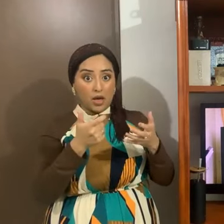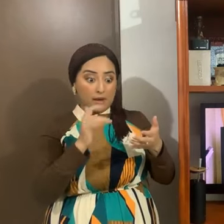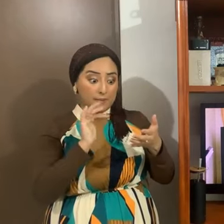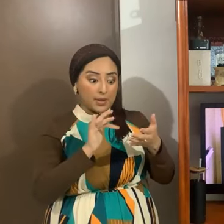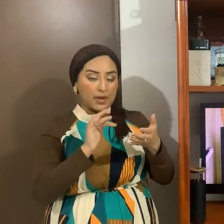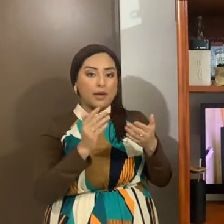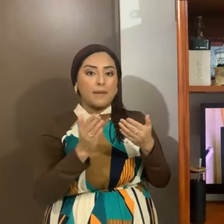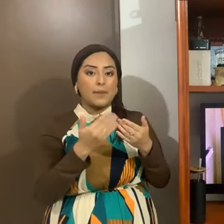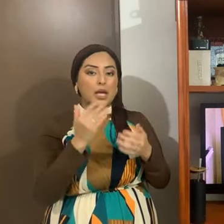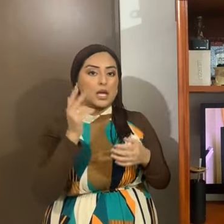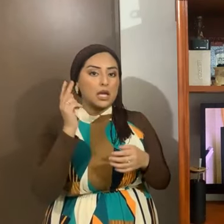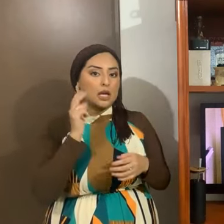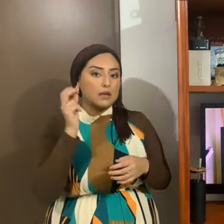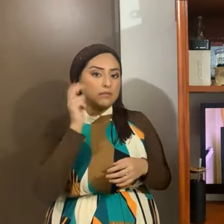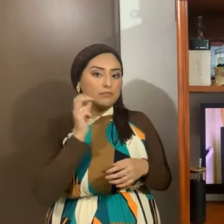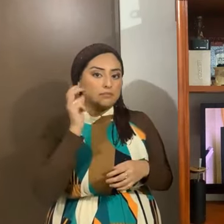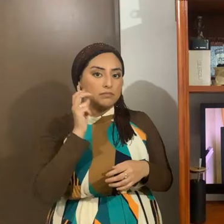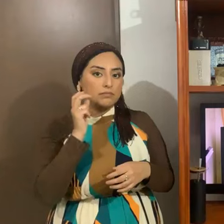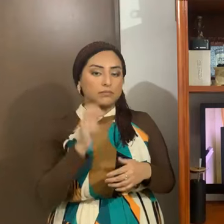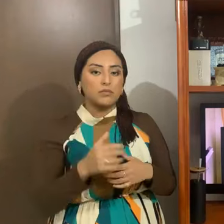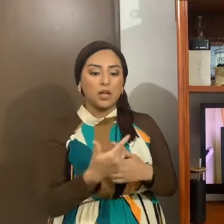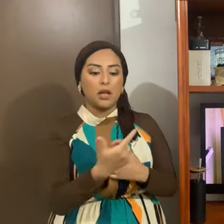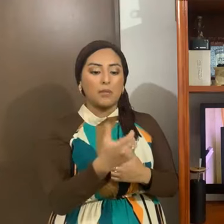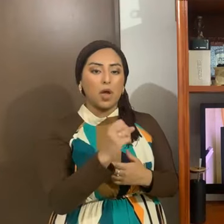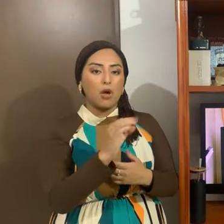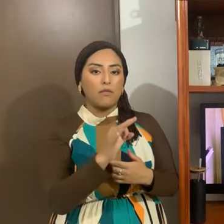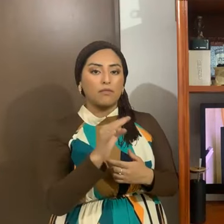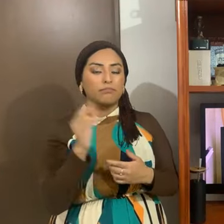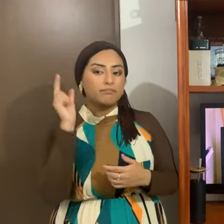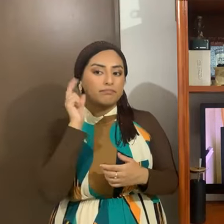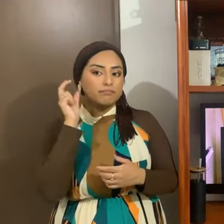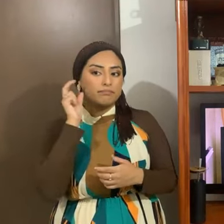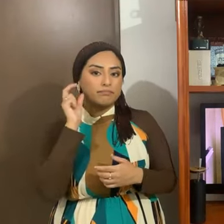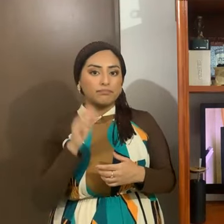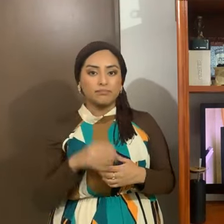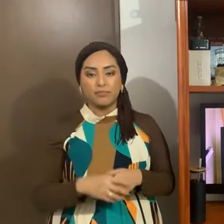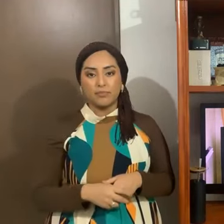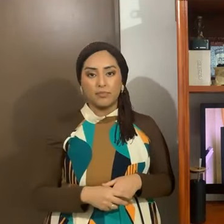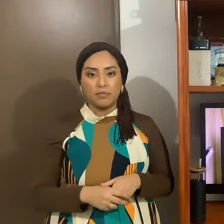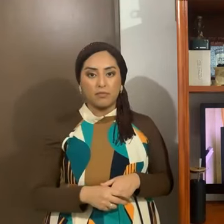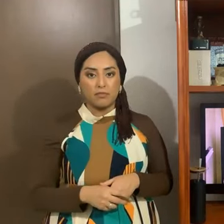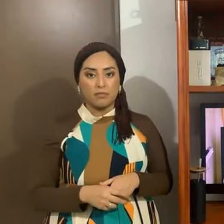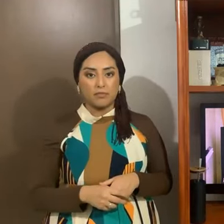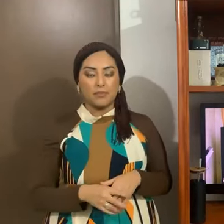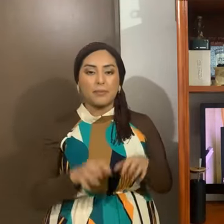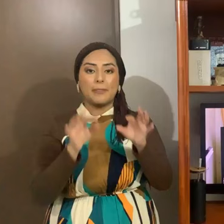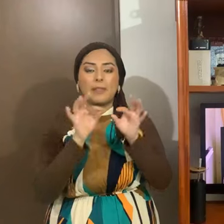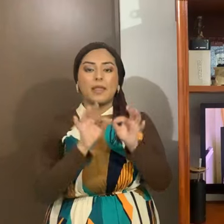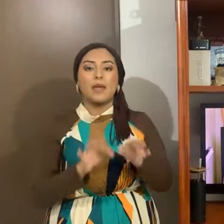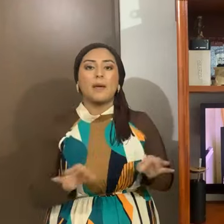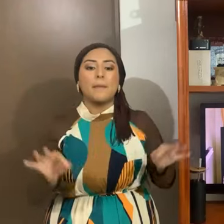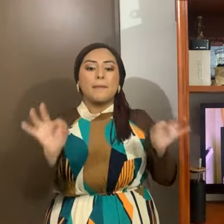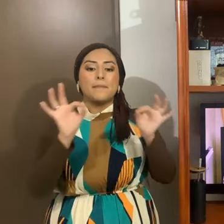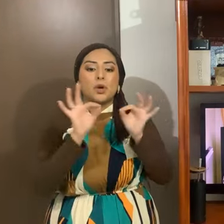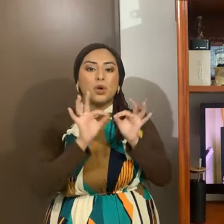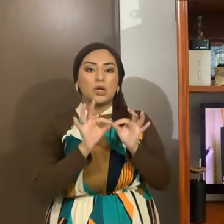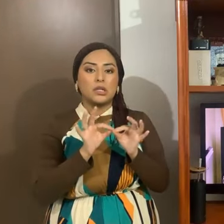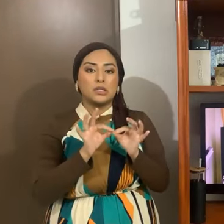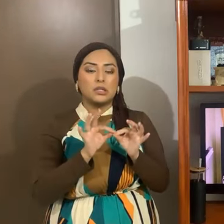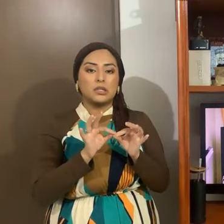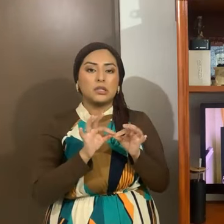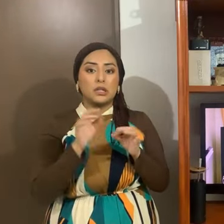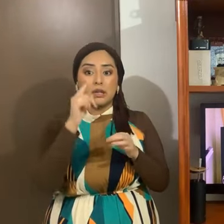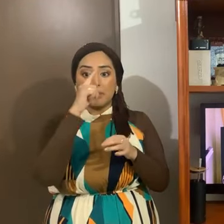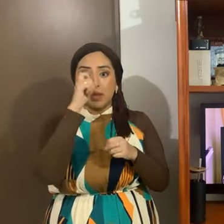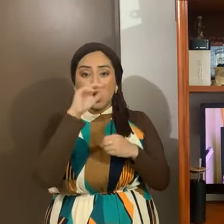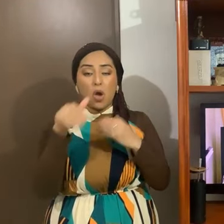mejor escúchalas en audio. Sí, bloquea tu pantalla y escúchalas en audio. Es muy importante, porque